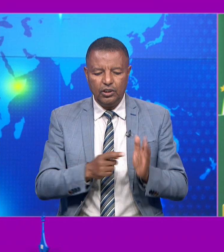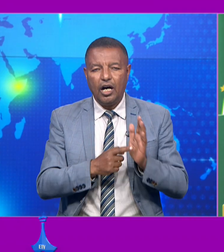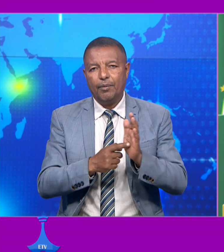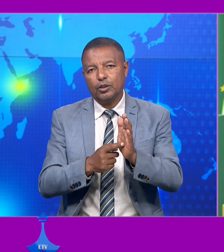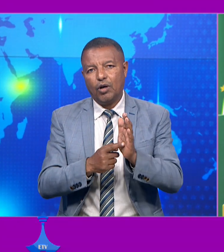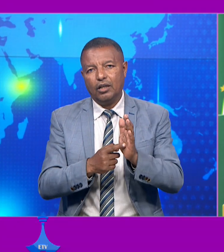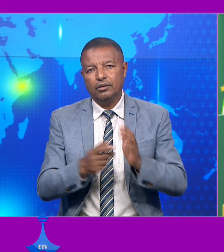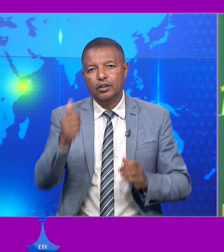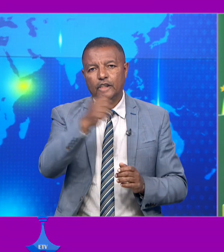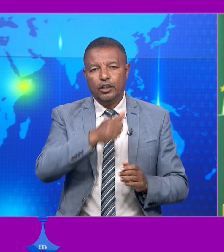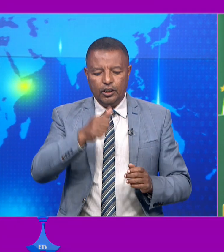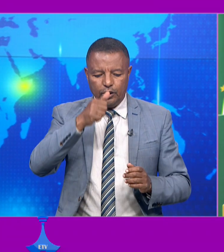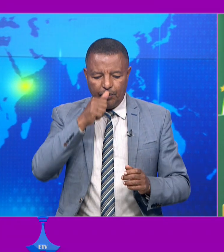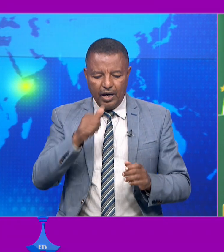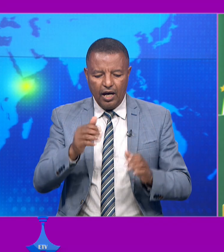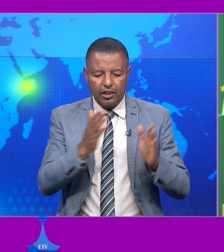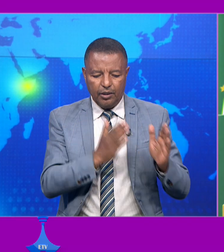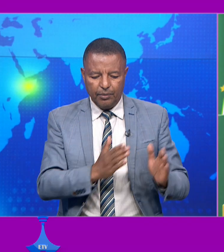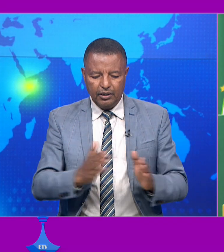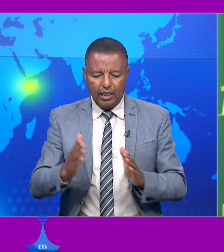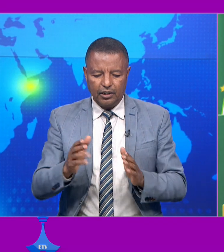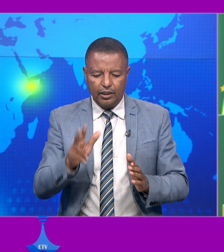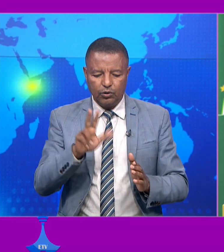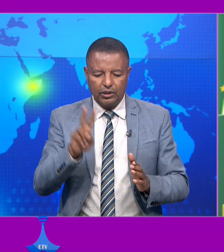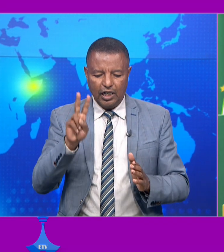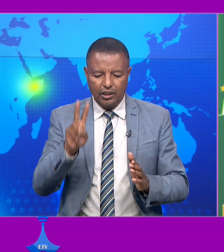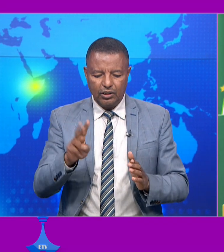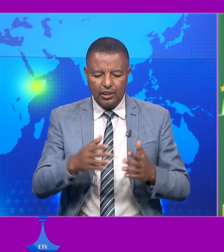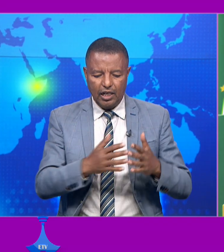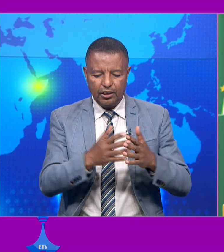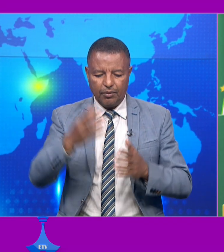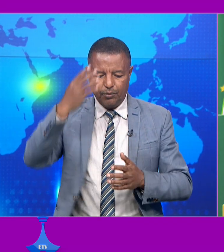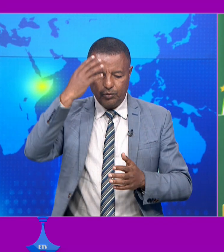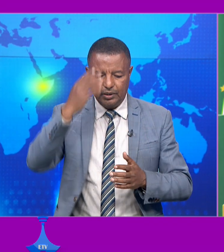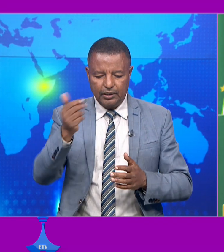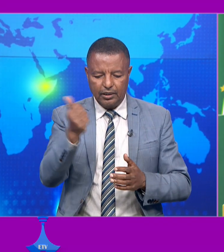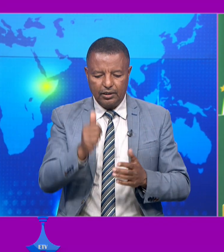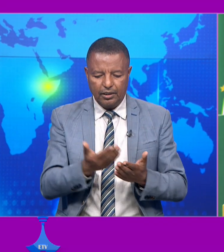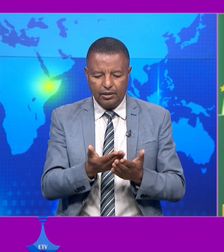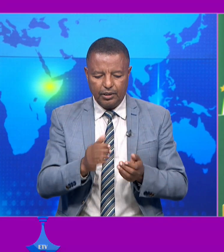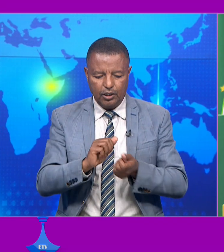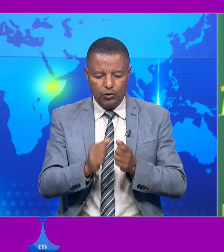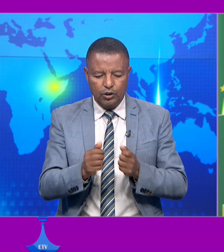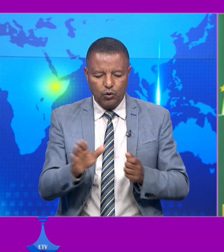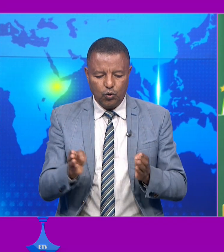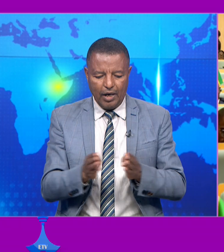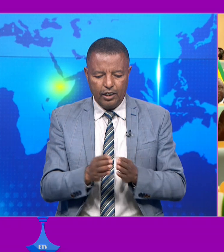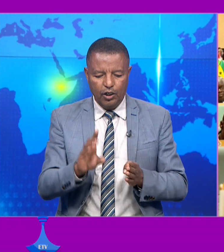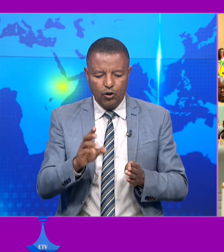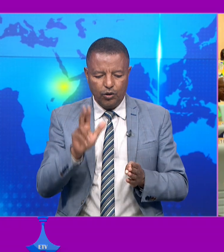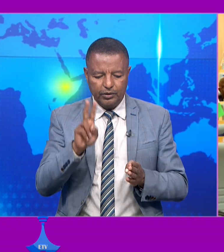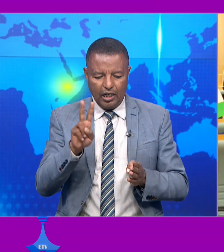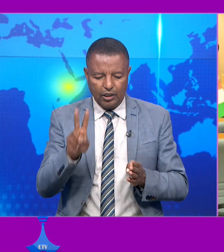መሆኑን አመልክተዋል። ኢትዮጵያ በምታዘጋጀው 32ኛ የተባበሩት መንግስታት የአየር ንብረት ለውጥ